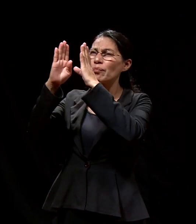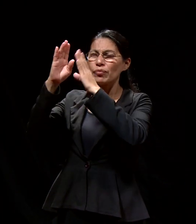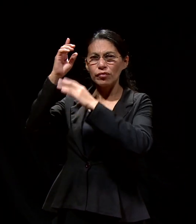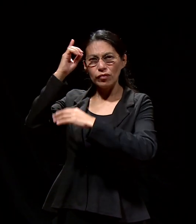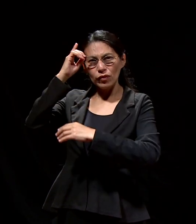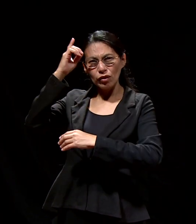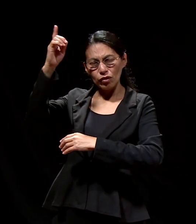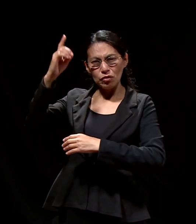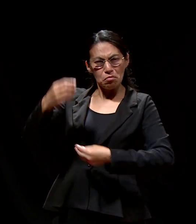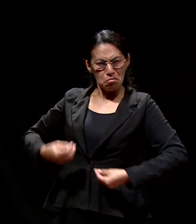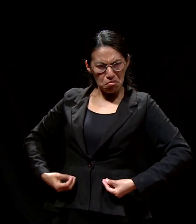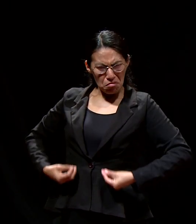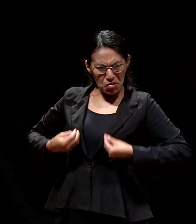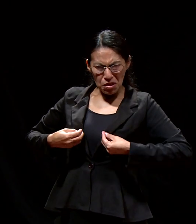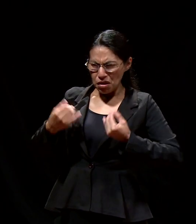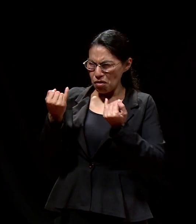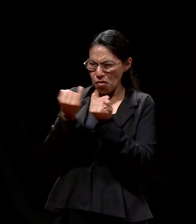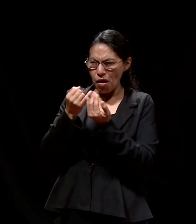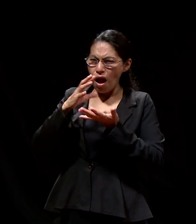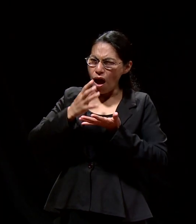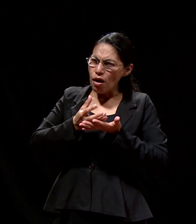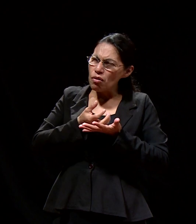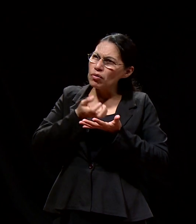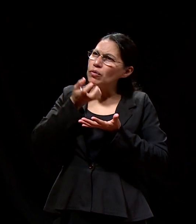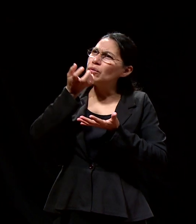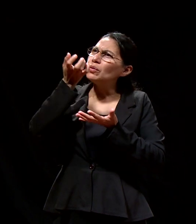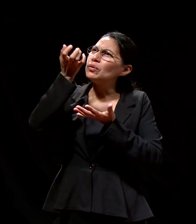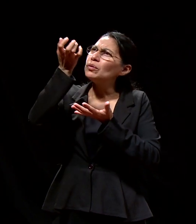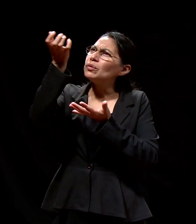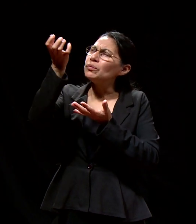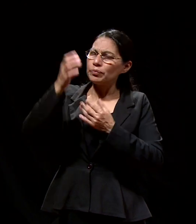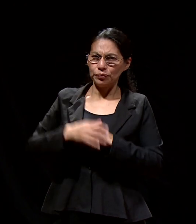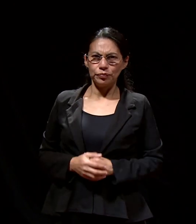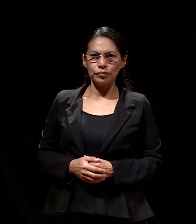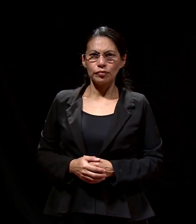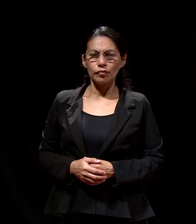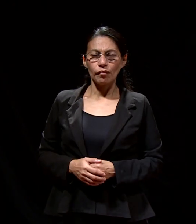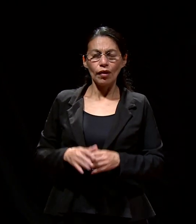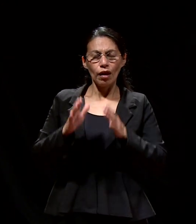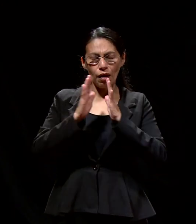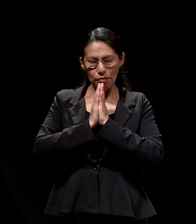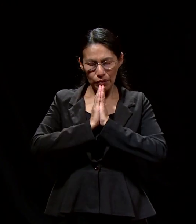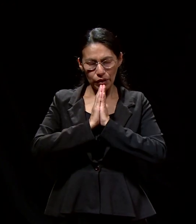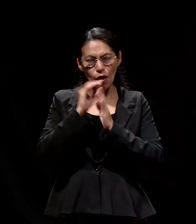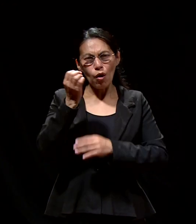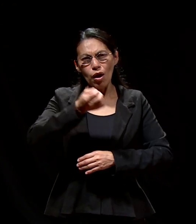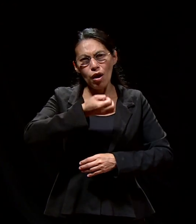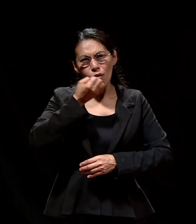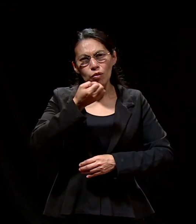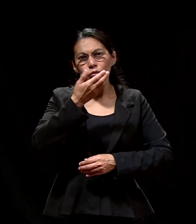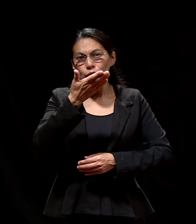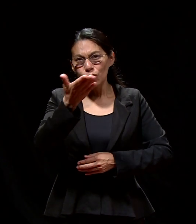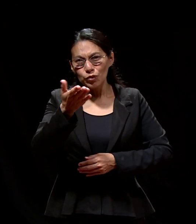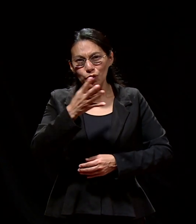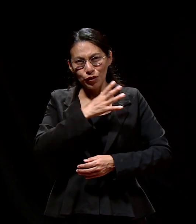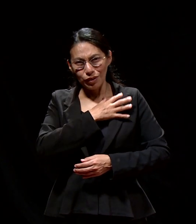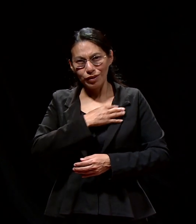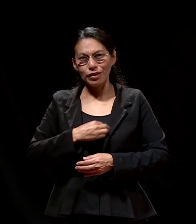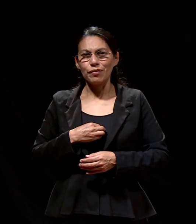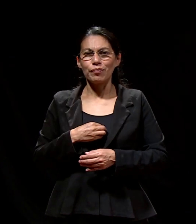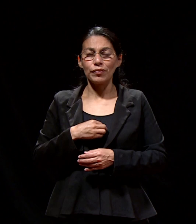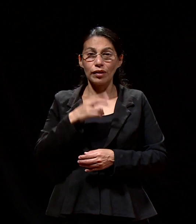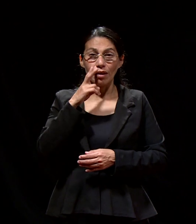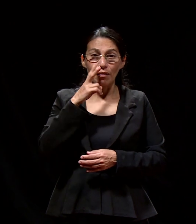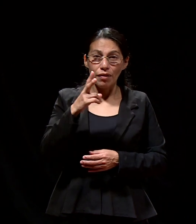consagra su vida a nuestro Dios Amén vamos a estar orando especialmente por tu hija que pueda